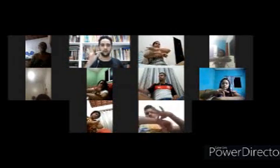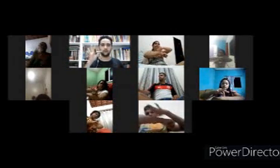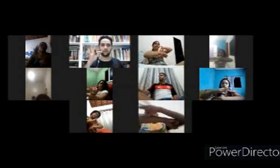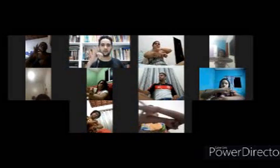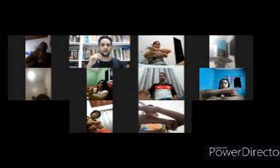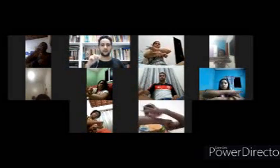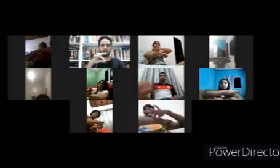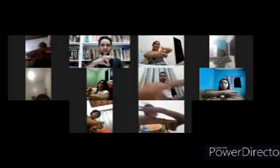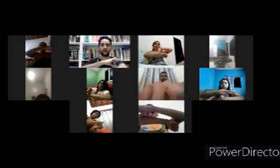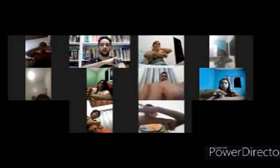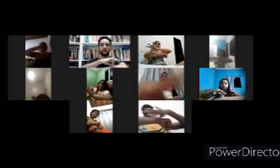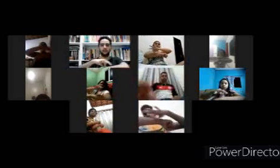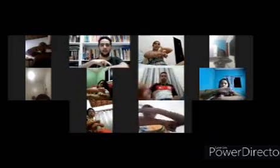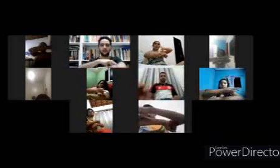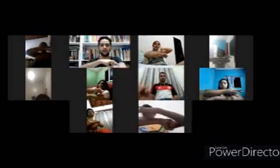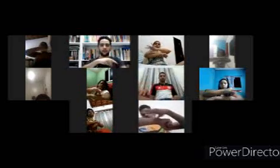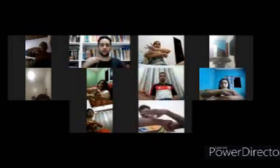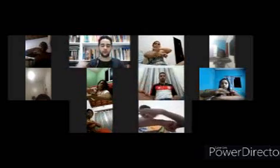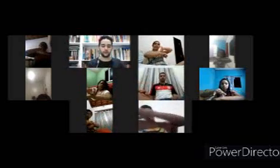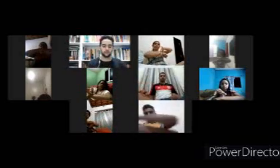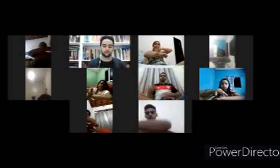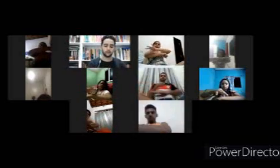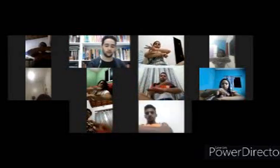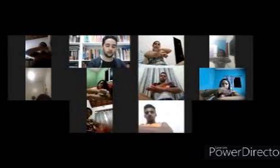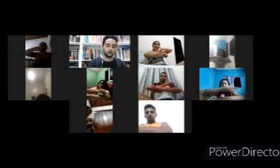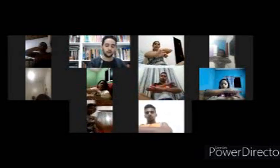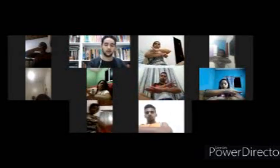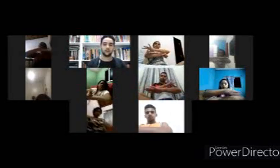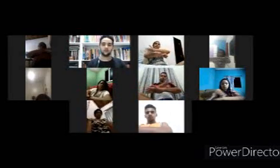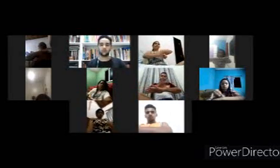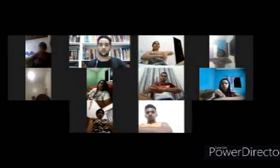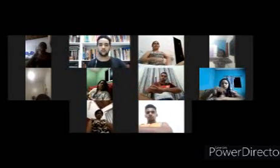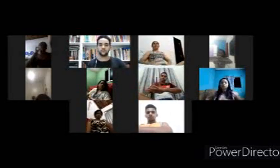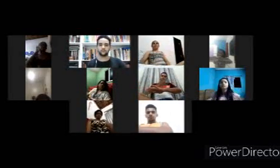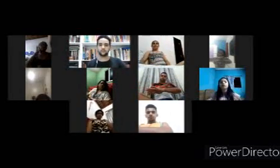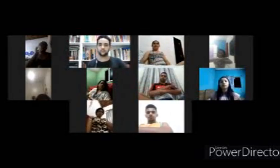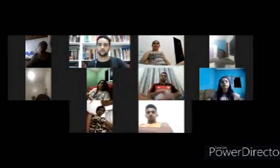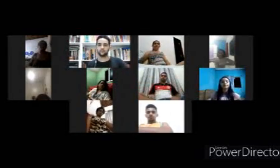Isso, como se fosse aquele de café. E passa aqui para medir. Tesoura.